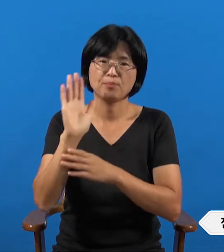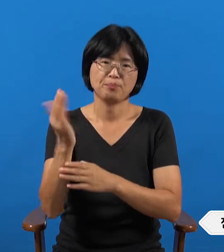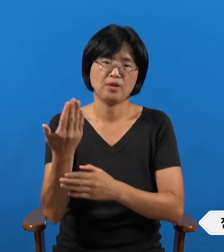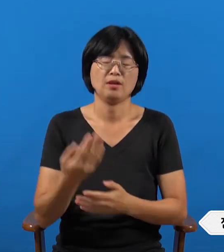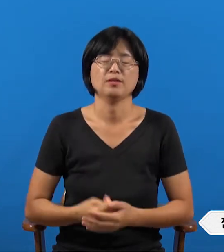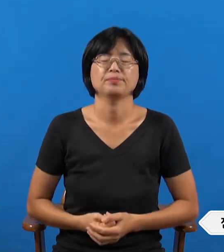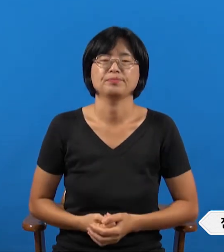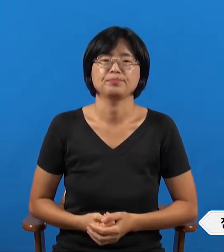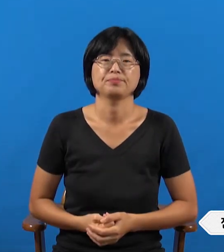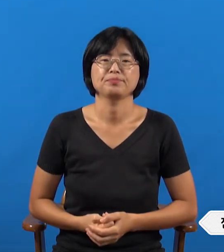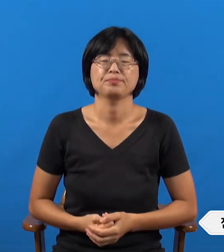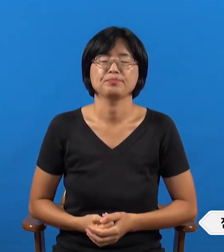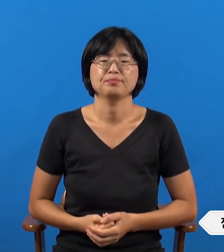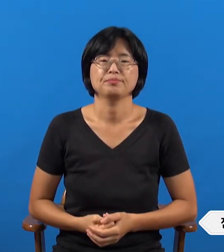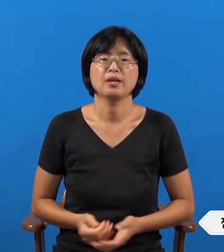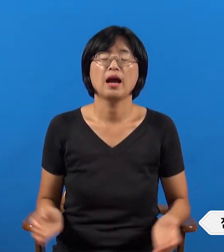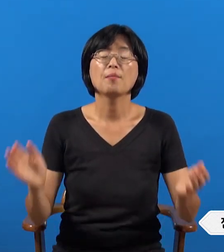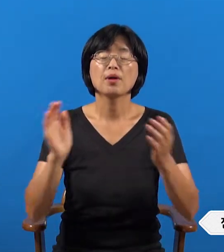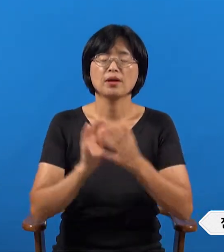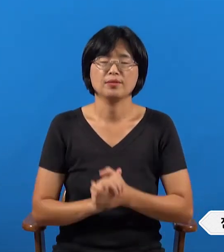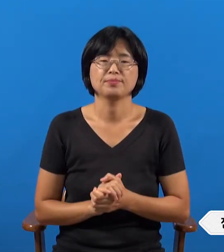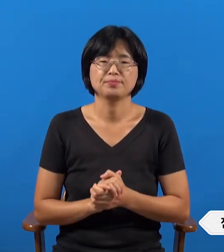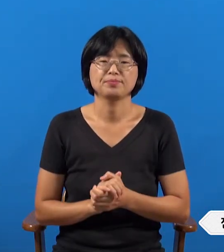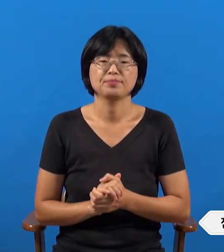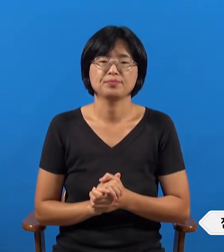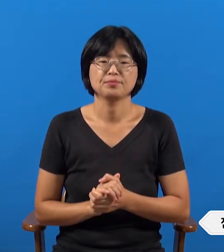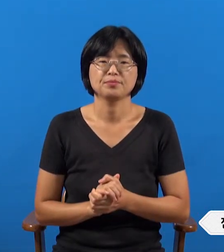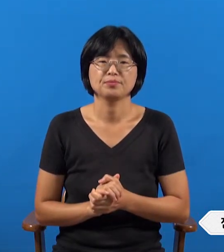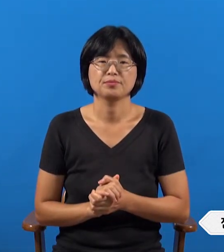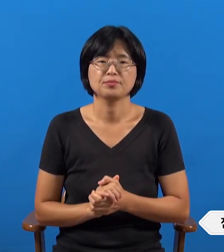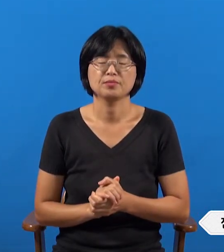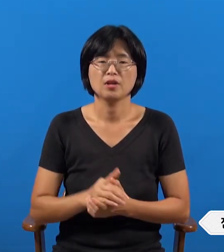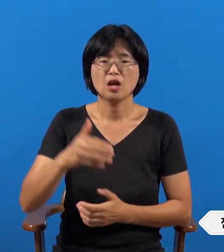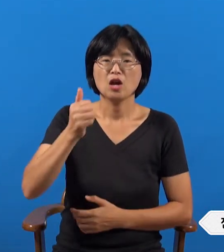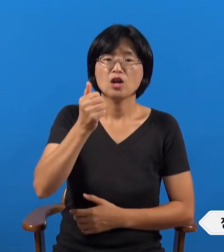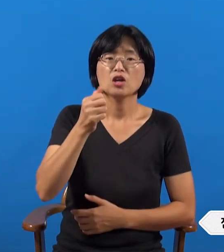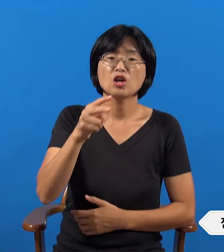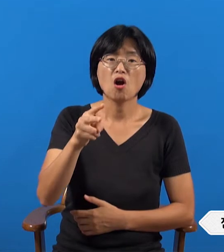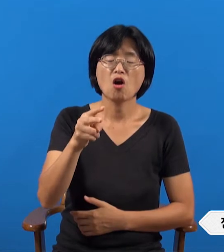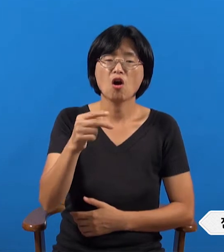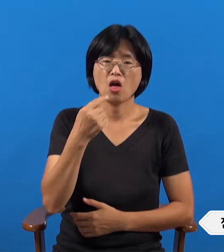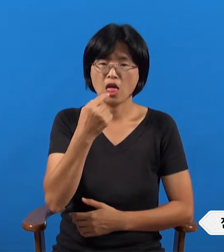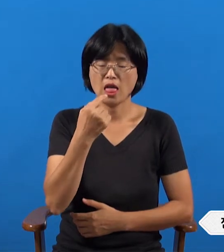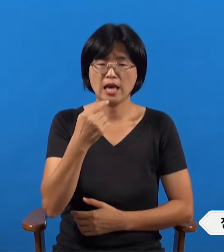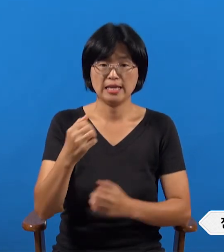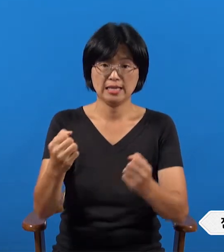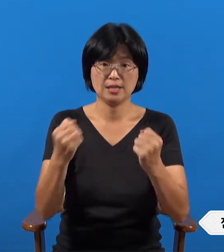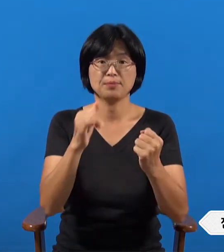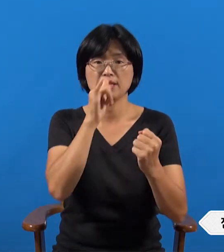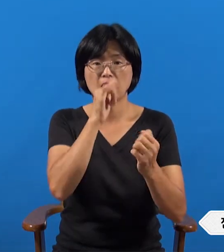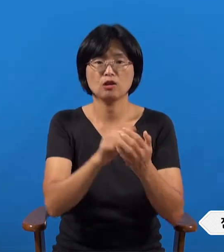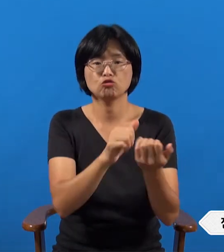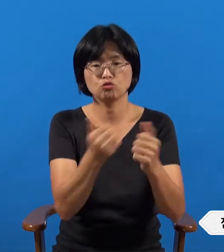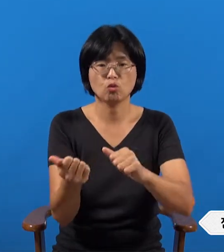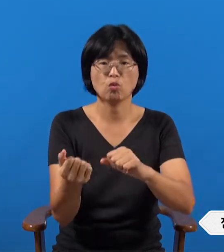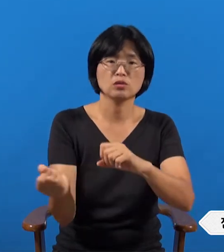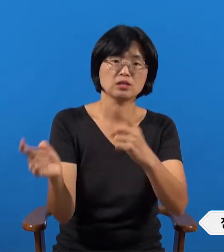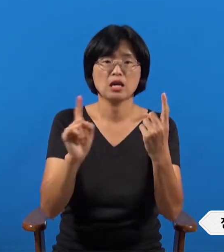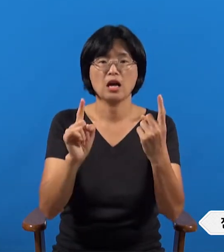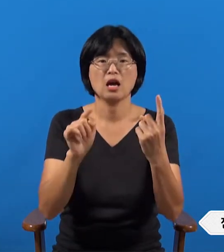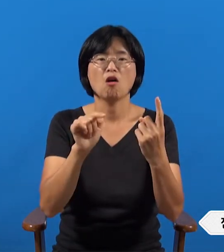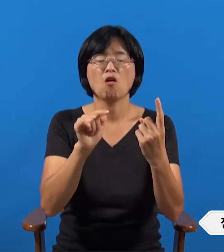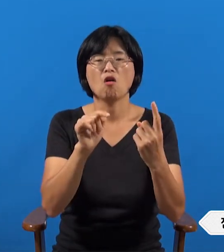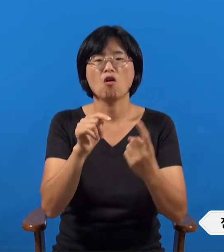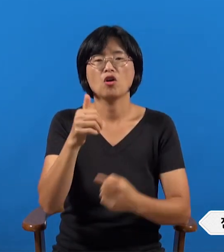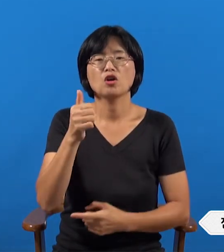먹으리라. 아멘. 성경은 말씀합니다. 혀에 힘이 있다. 죽고 사는 것이